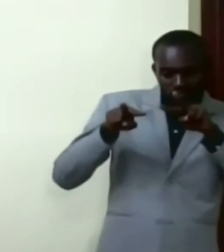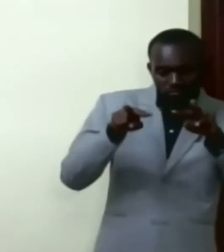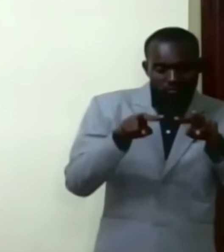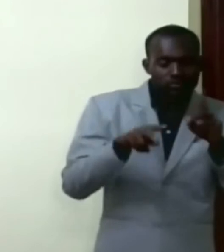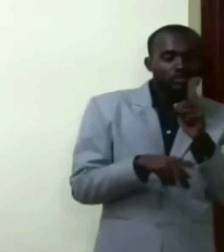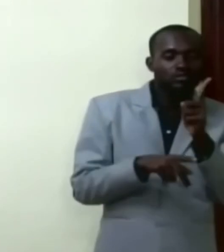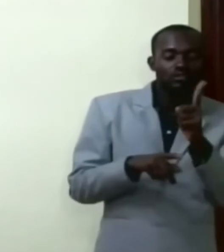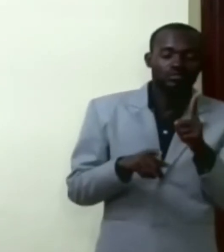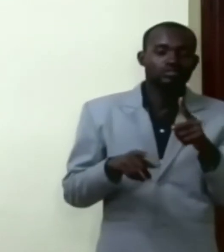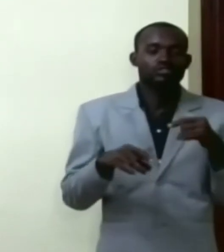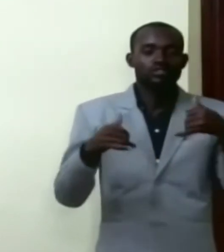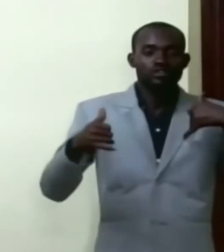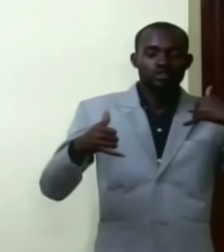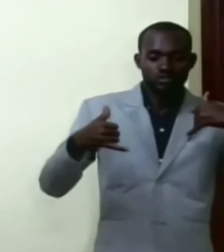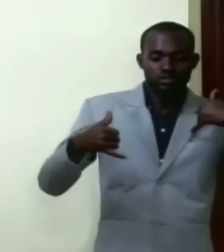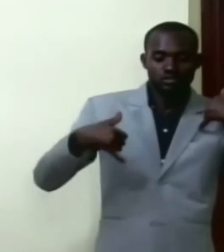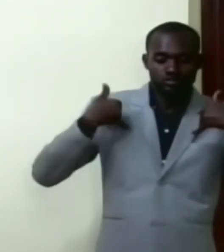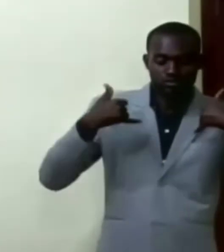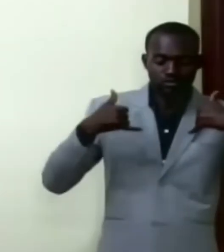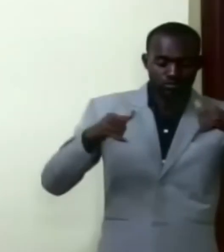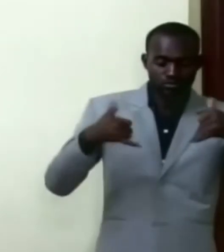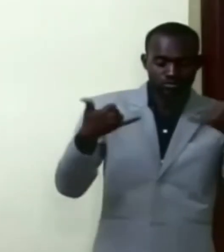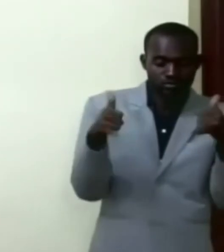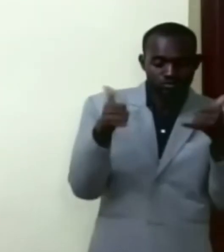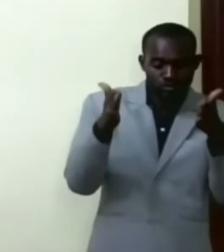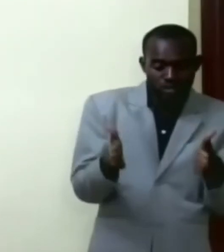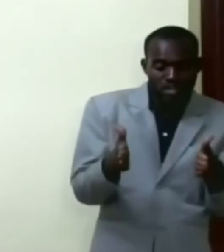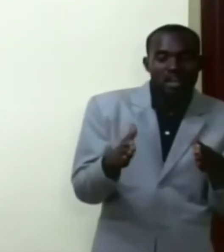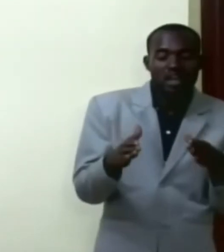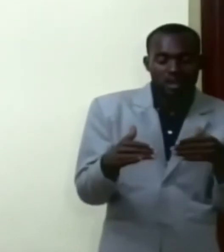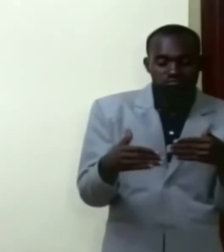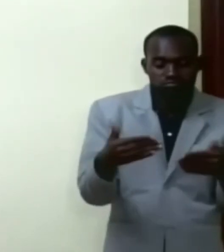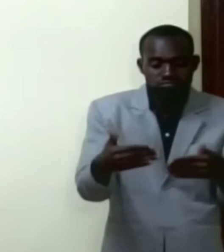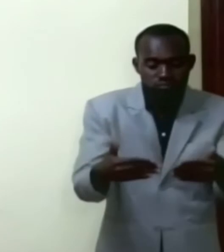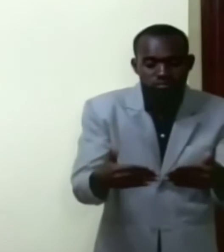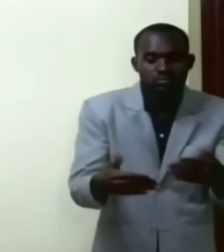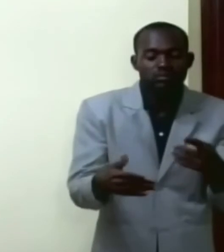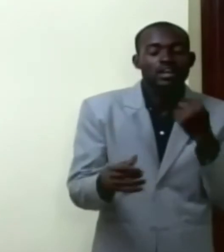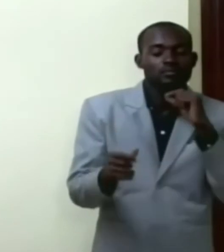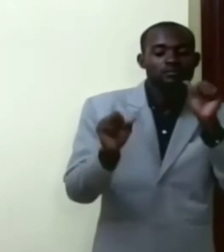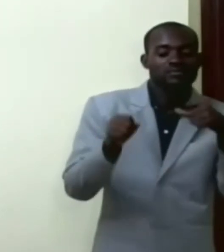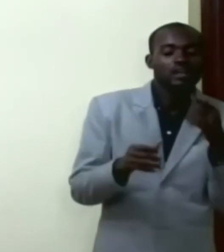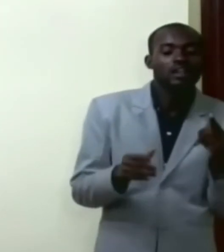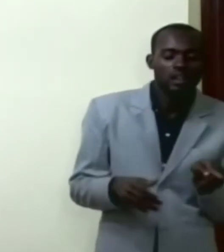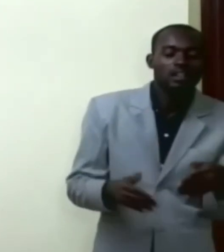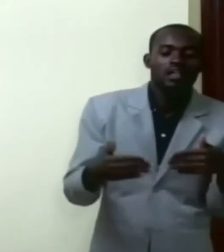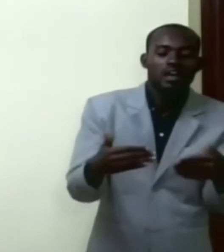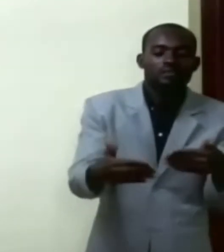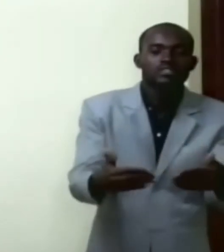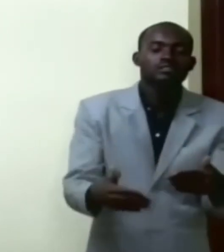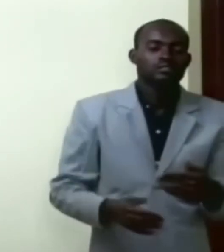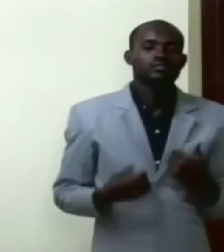avancer, le capitaine d'équipe là pour dire qu'il faut avancer. L'industrie textile compte pour nous en pile. Nous